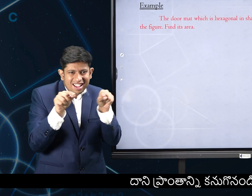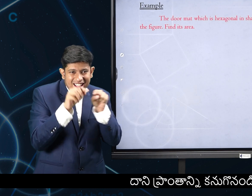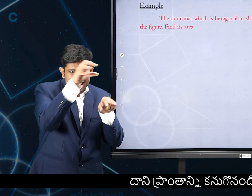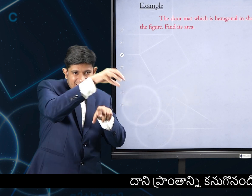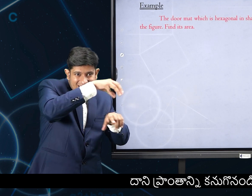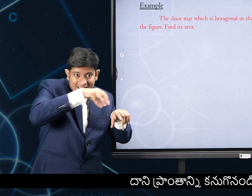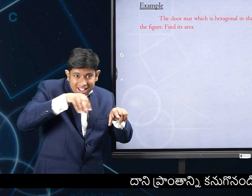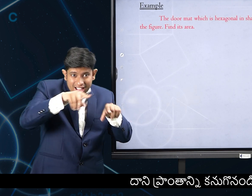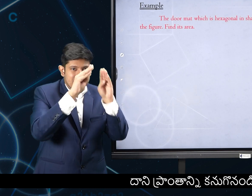కనుగొనండి.